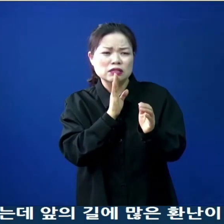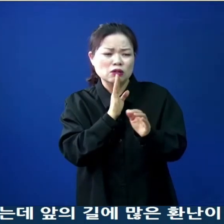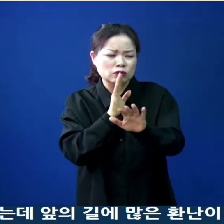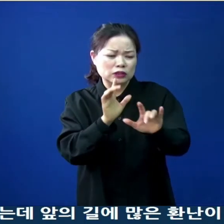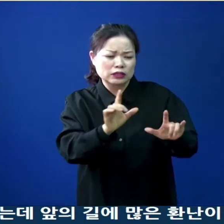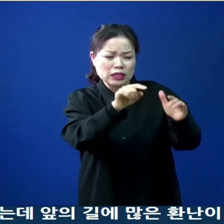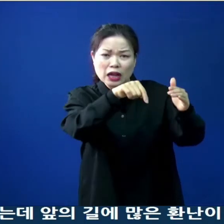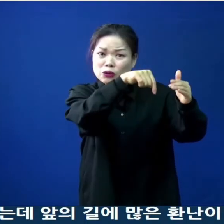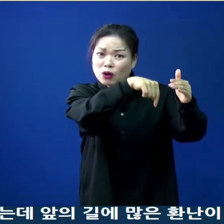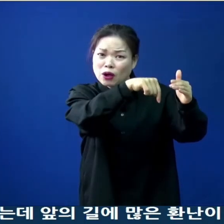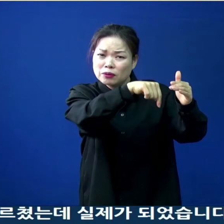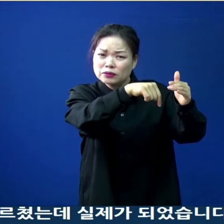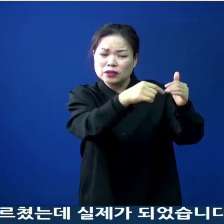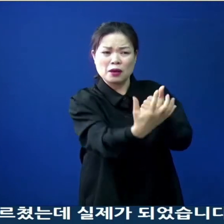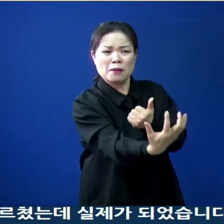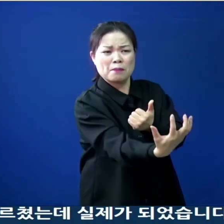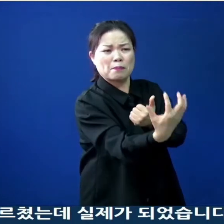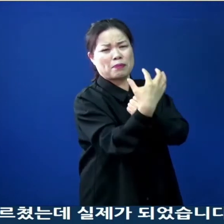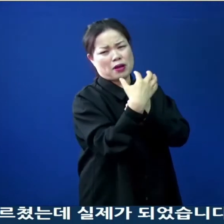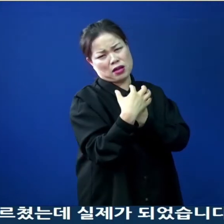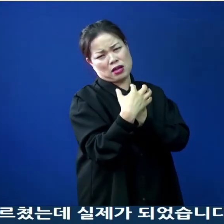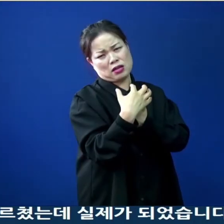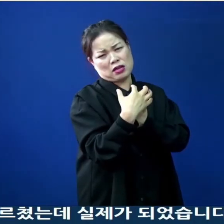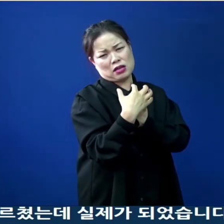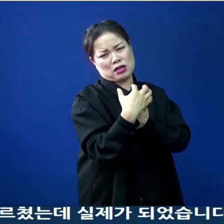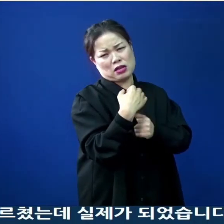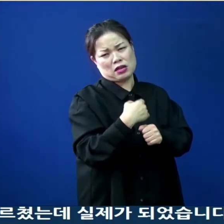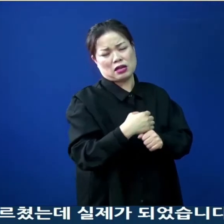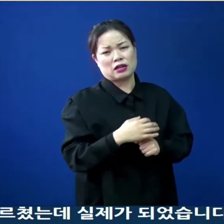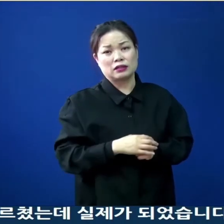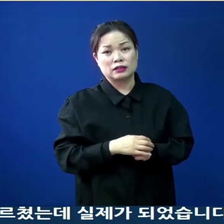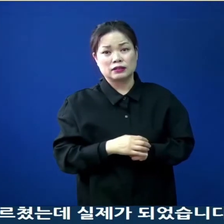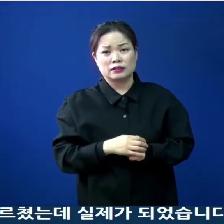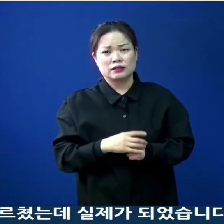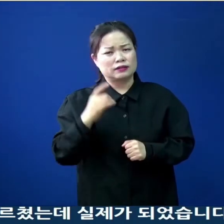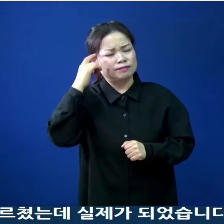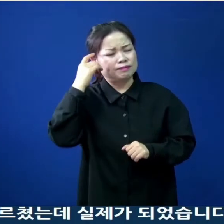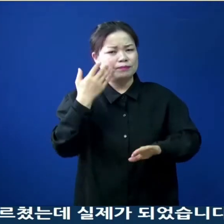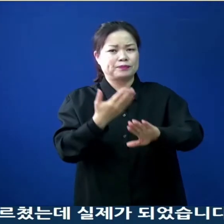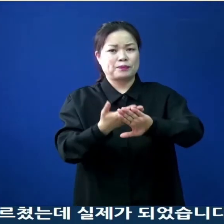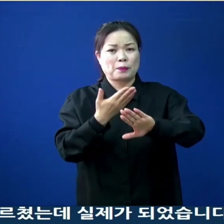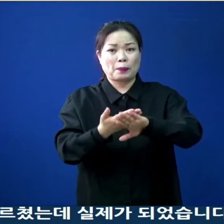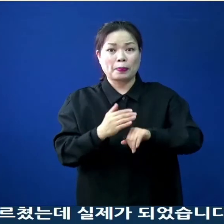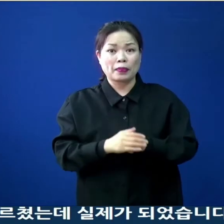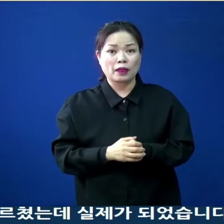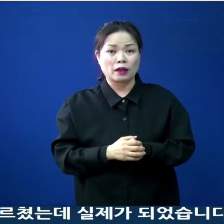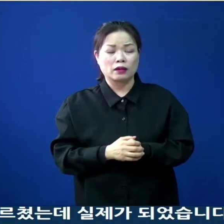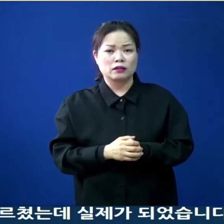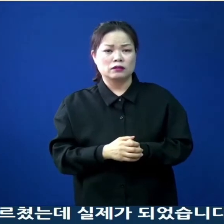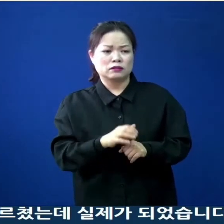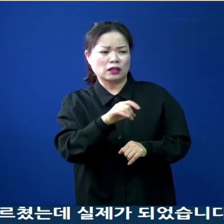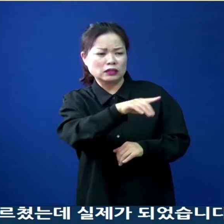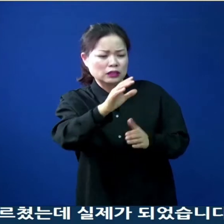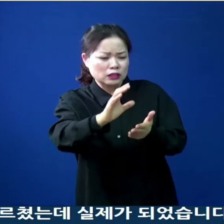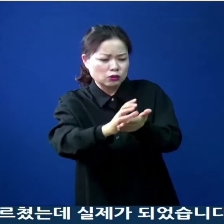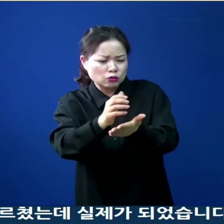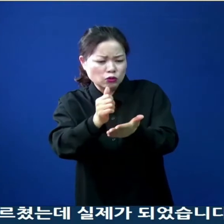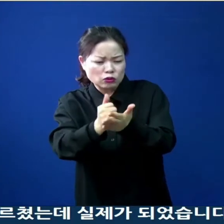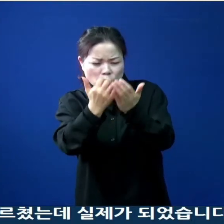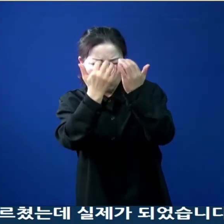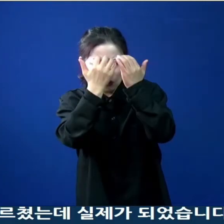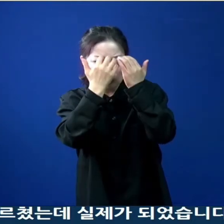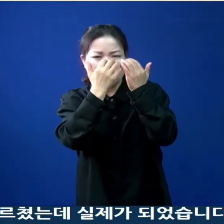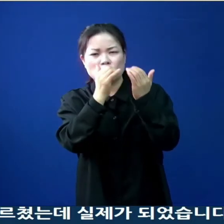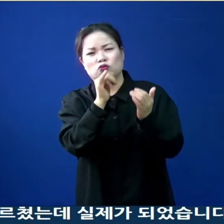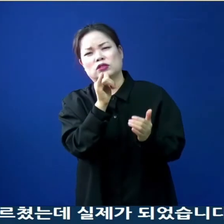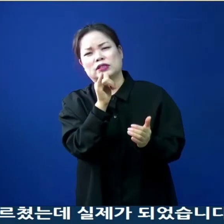삶 가운데 엄습하는 것은 사실 차원이 다른 문제입니다. 단지 우리 그리스도인들이 고난 당할 수